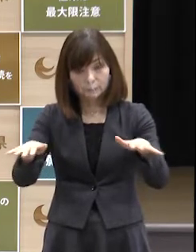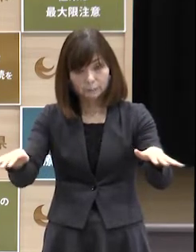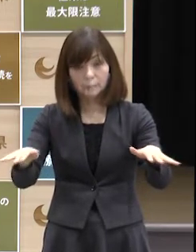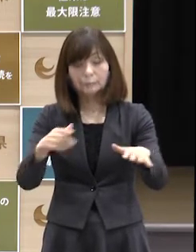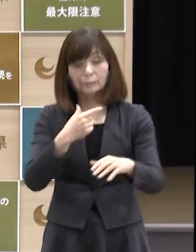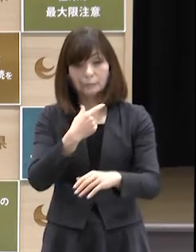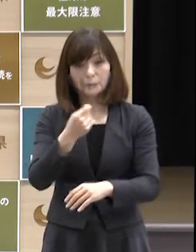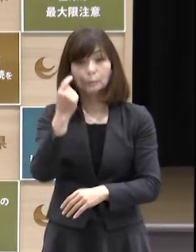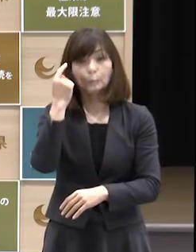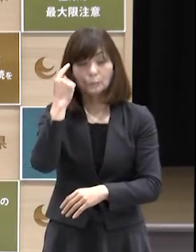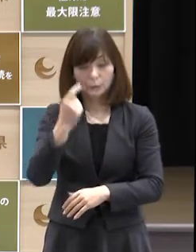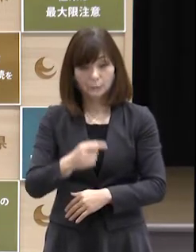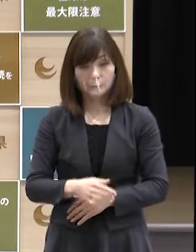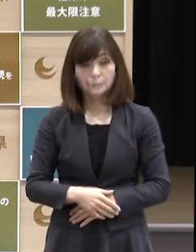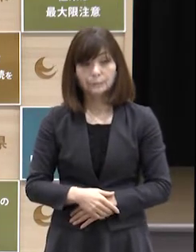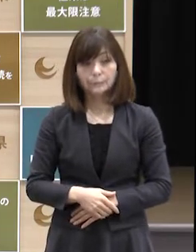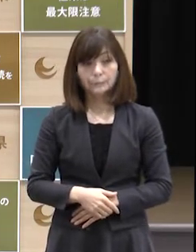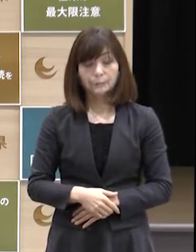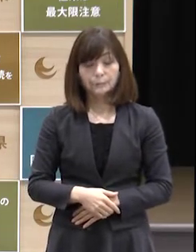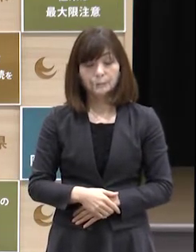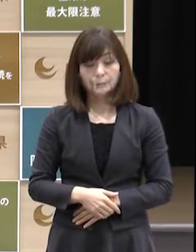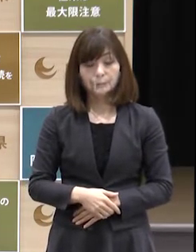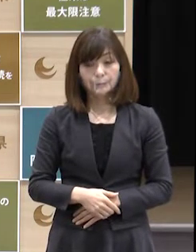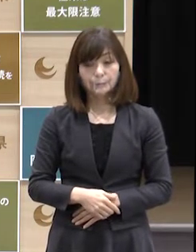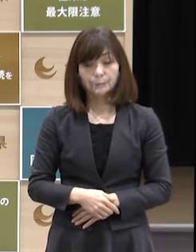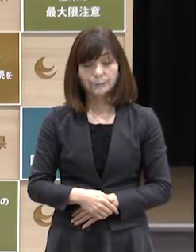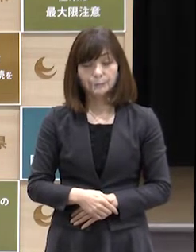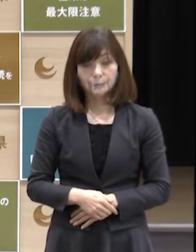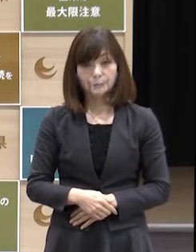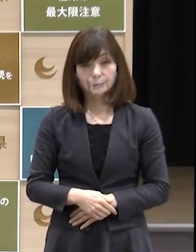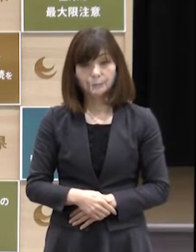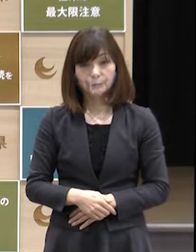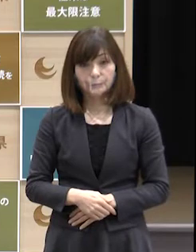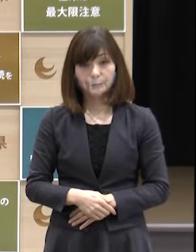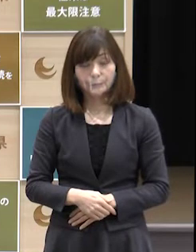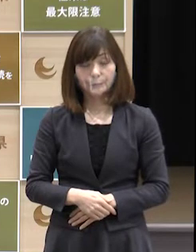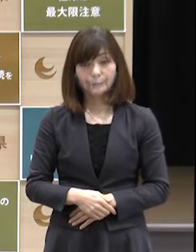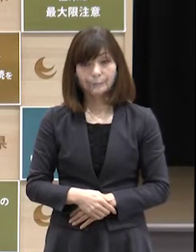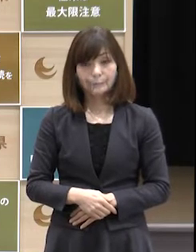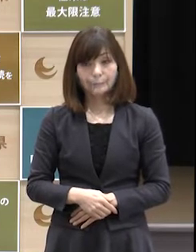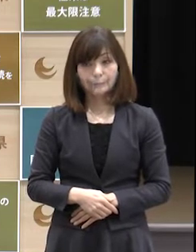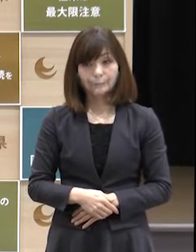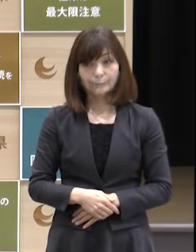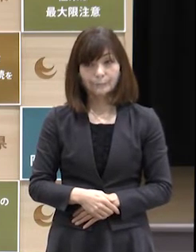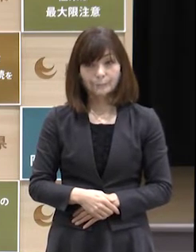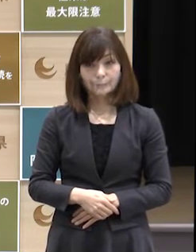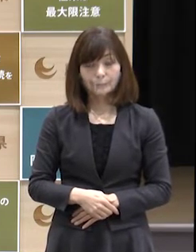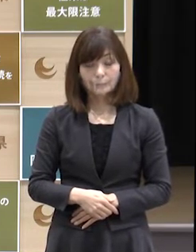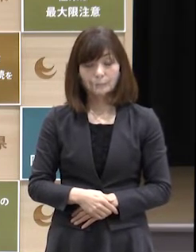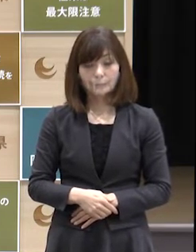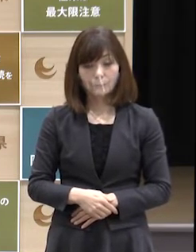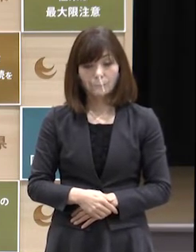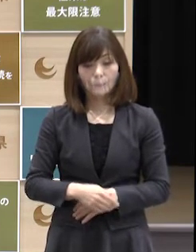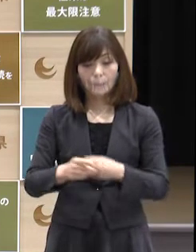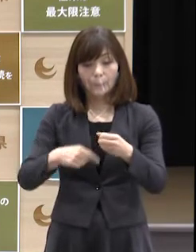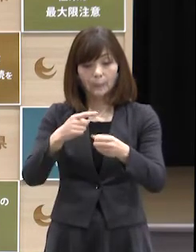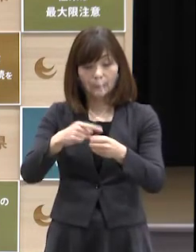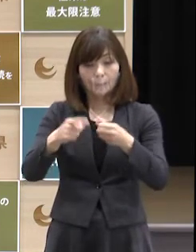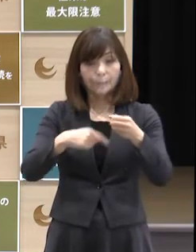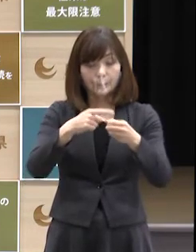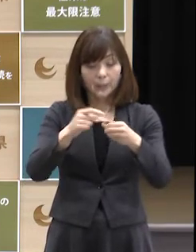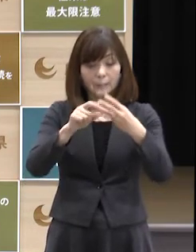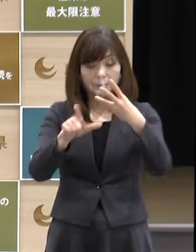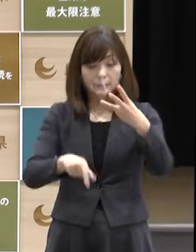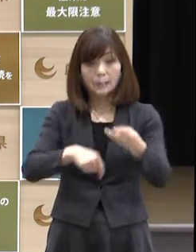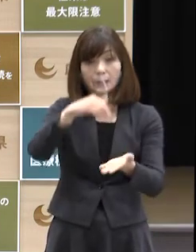思っています。でちなみにこのいただいた寄付金はですね、毎年度末に福山